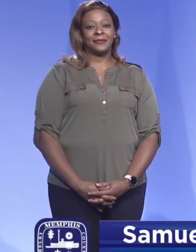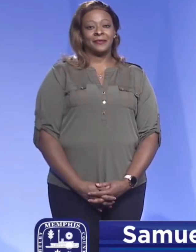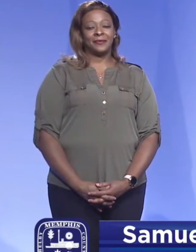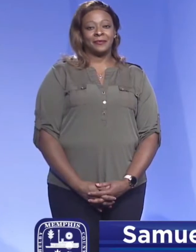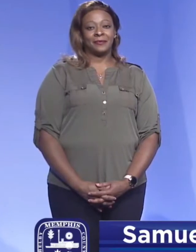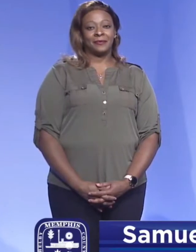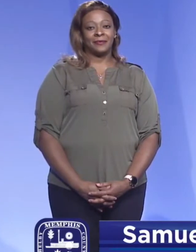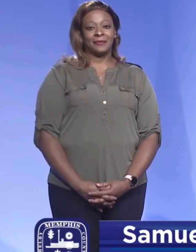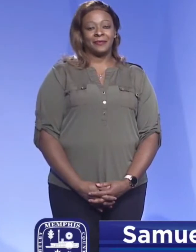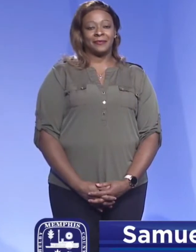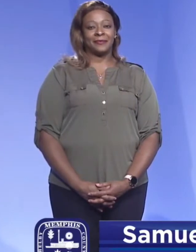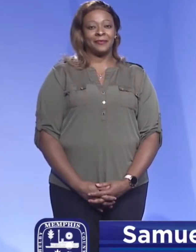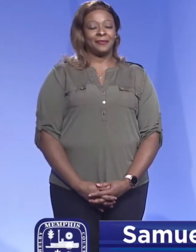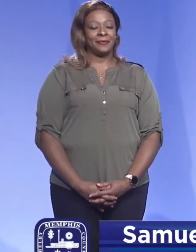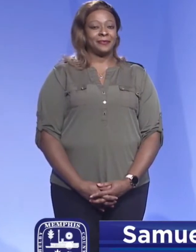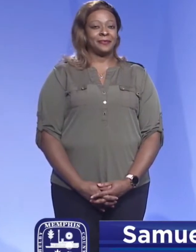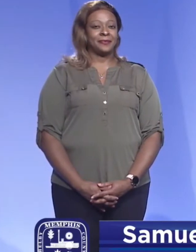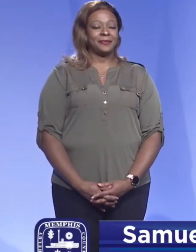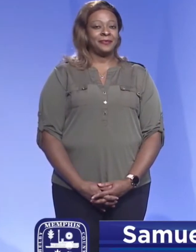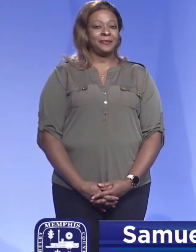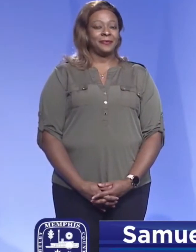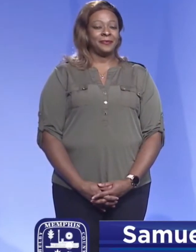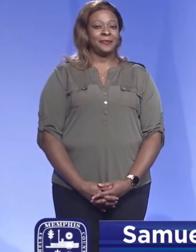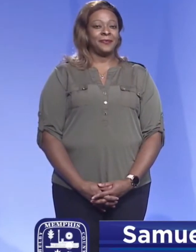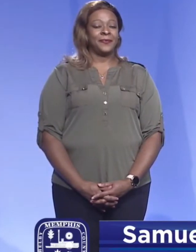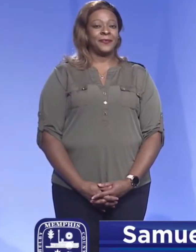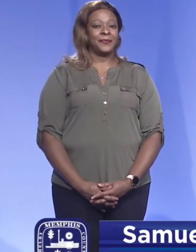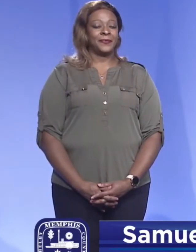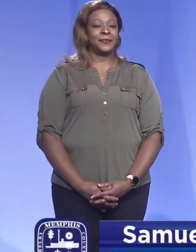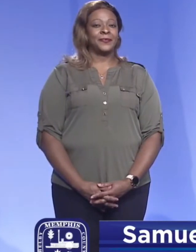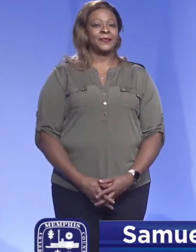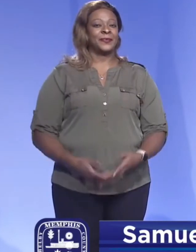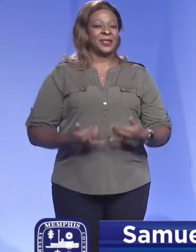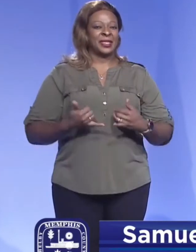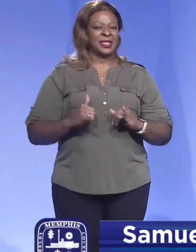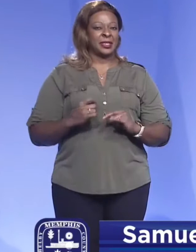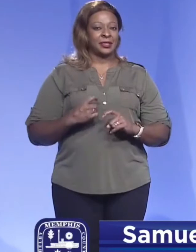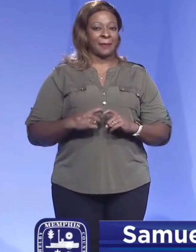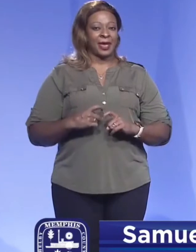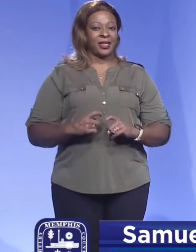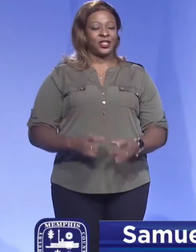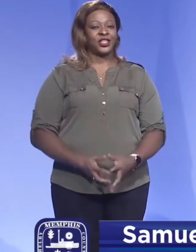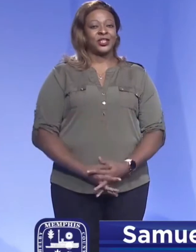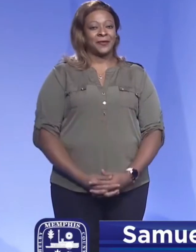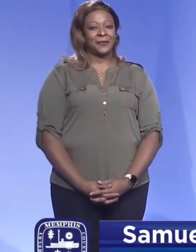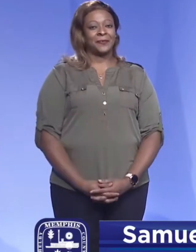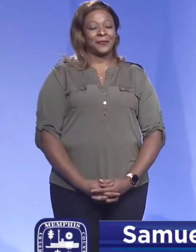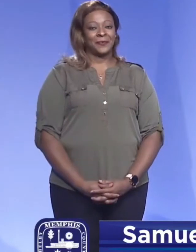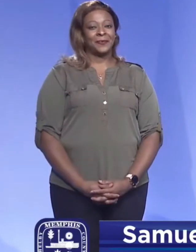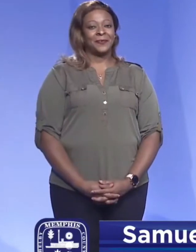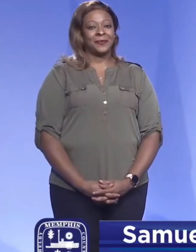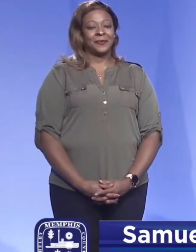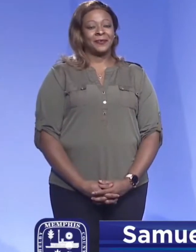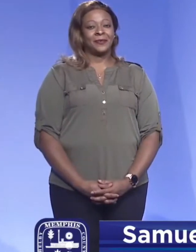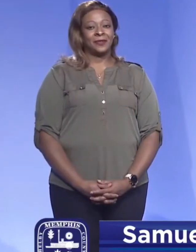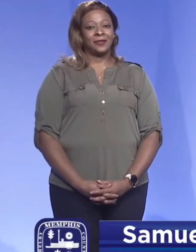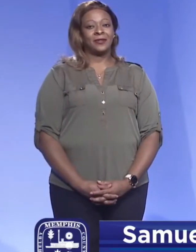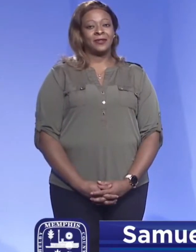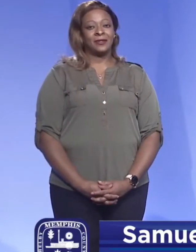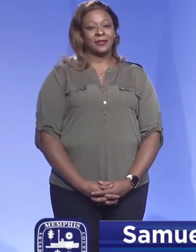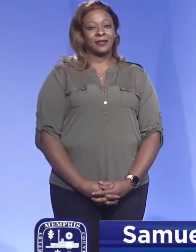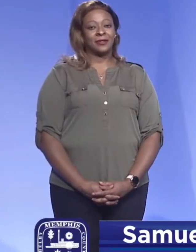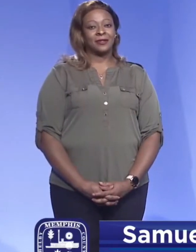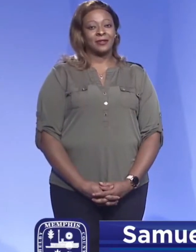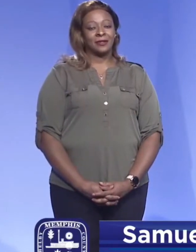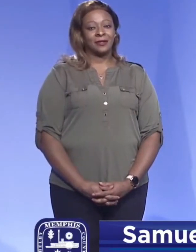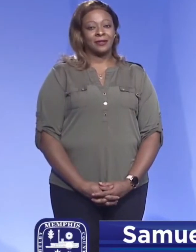tarde, será en el 1324 de la Jefferson Avenue, en la Iglesia del Sagrado Corazón. Y también usted puede contactar a